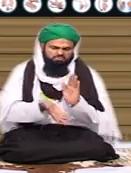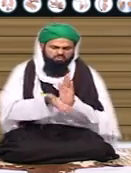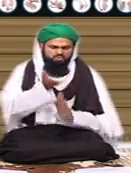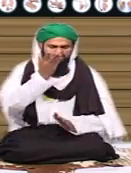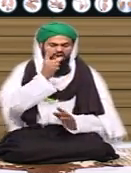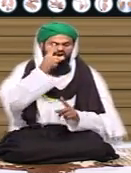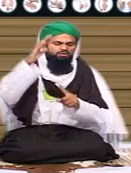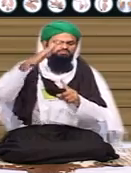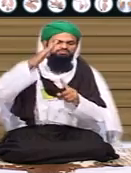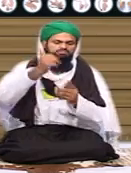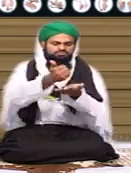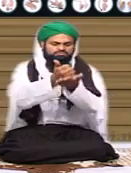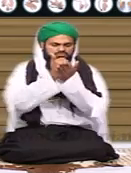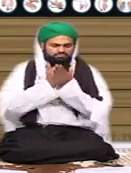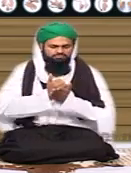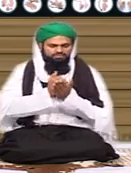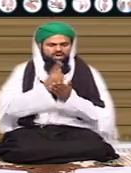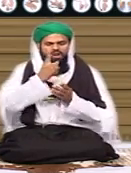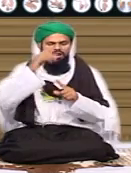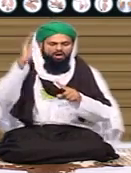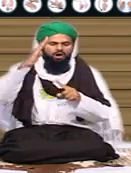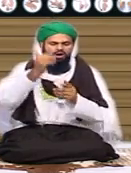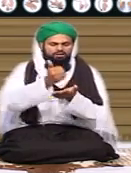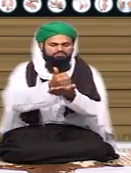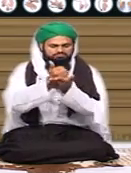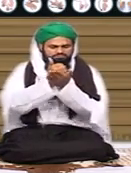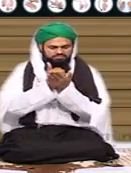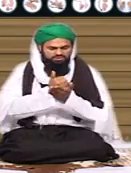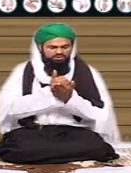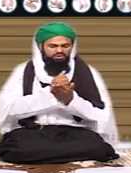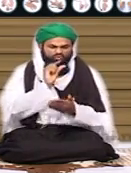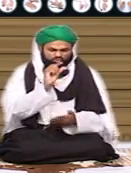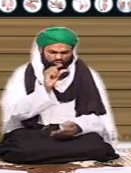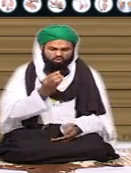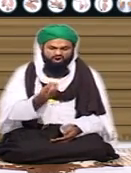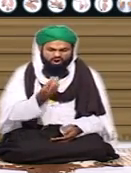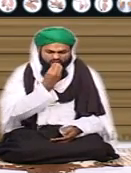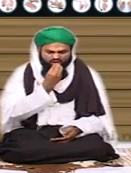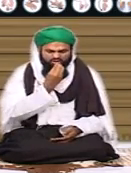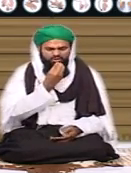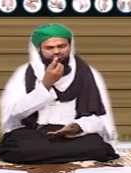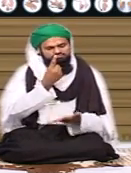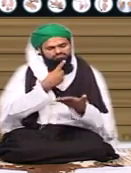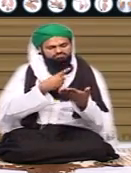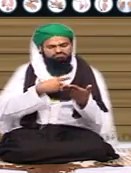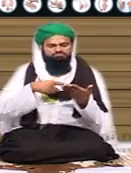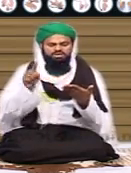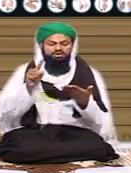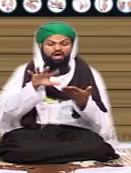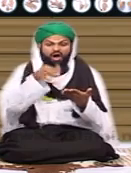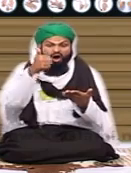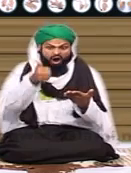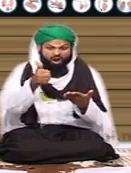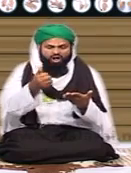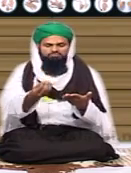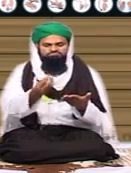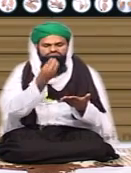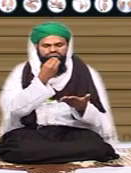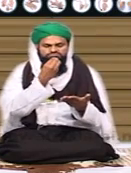ہمارے حال پر رہے، اللہ تعالیٰ بس کرم فرمائے، ہمیں تھوڑا ملے لیکن حلال کا دے۔ رزق حلال